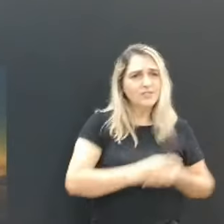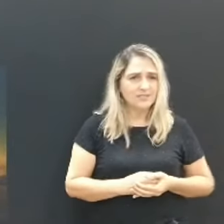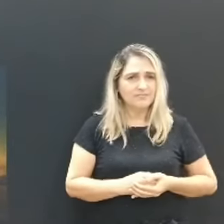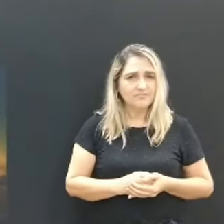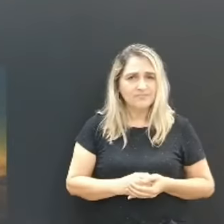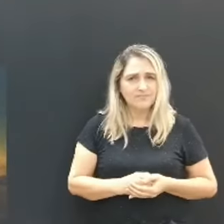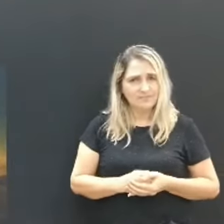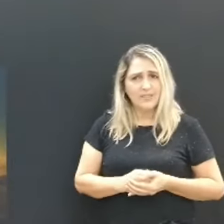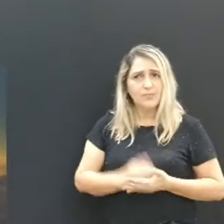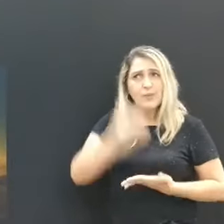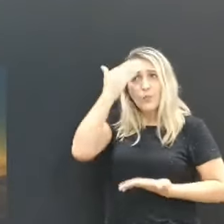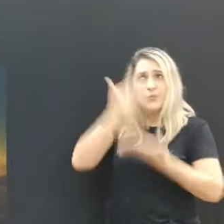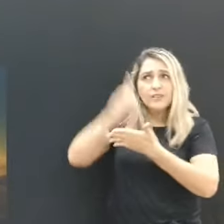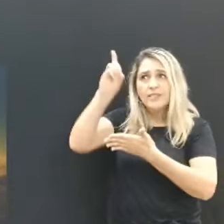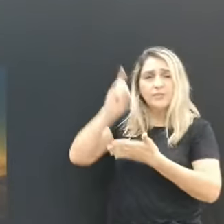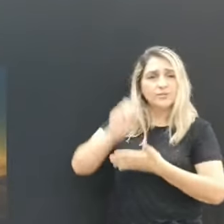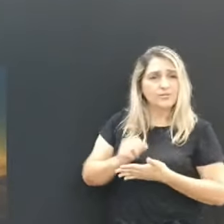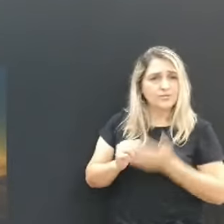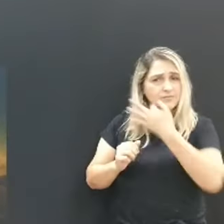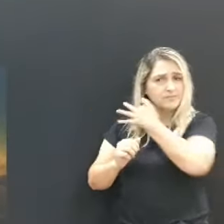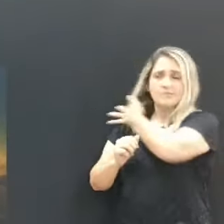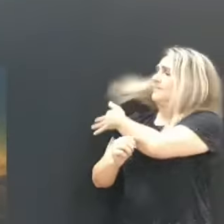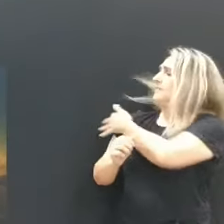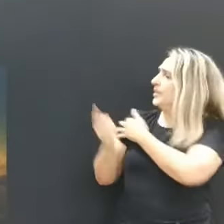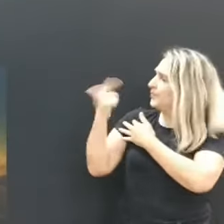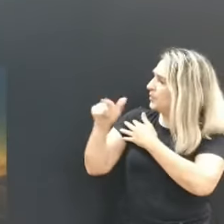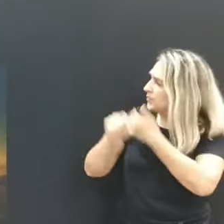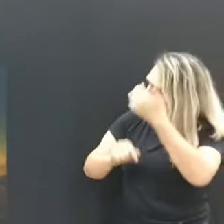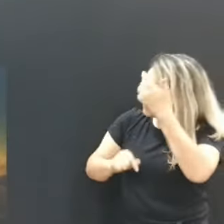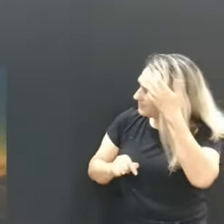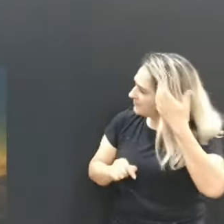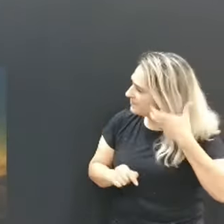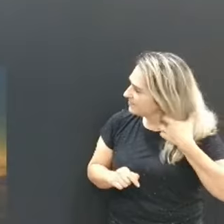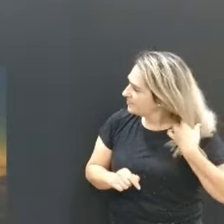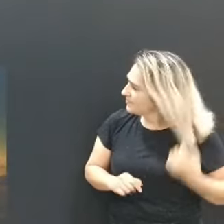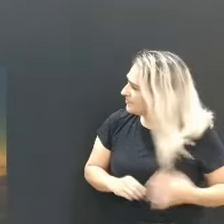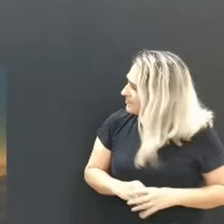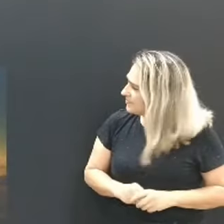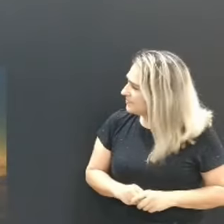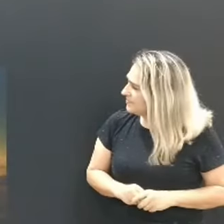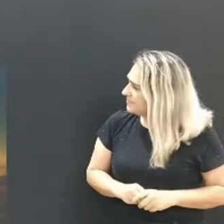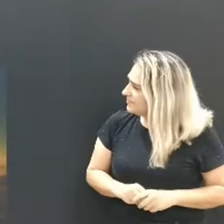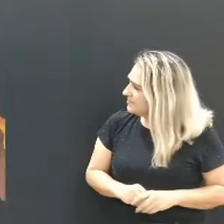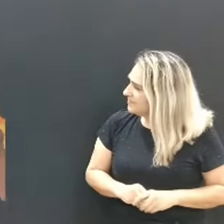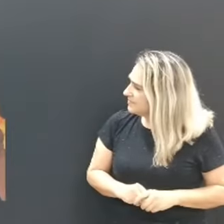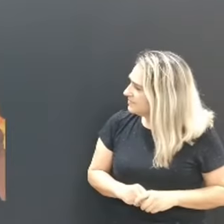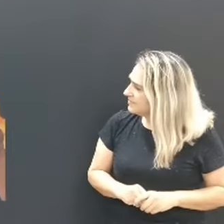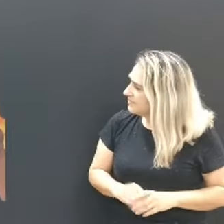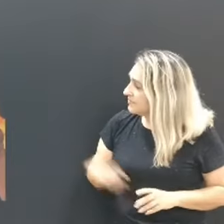medicamento, de uma ajuda, mas quando eu me volto para o Senhor rapidamente vem ao meu encontro e me dá o alívio que eu